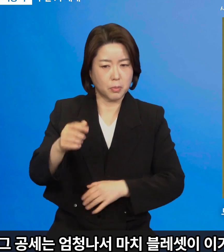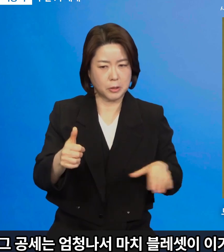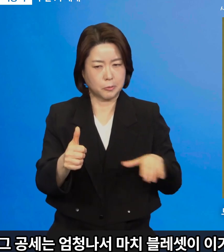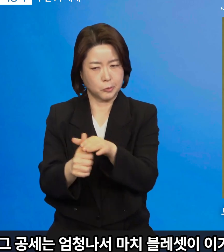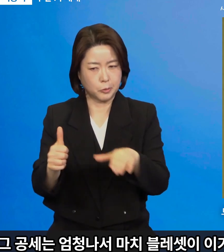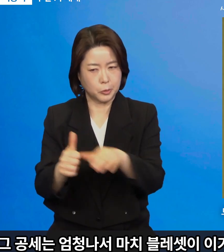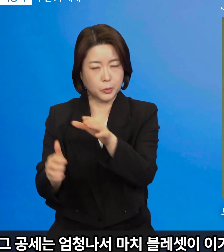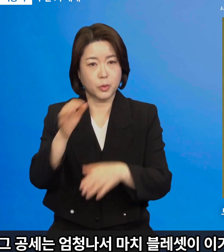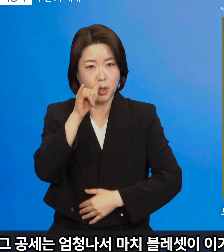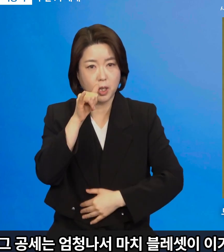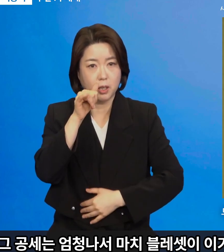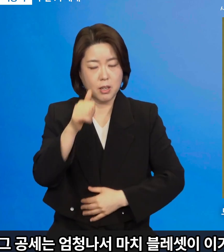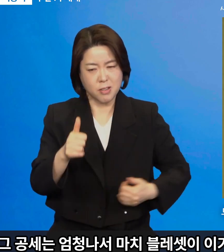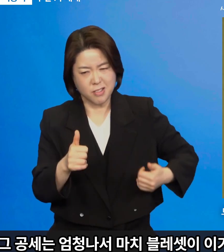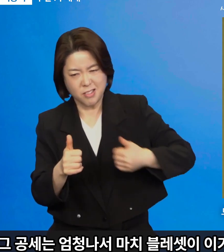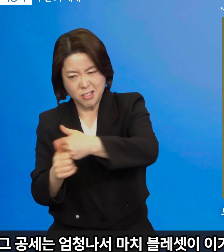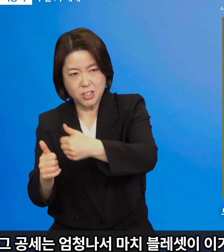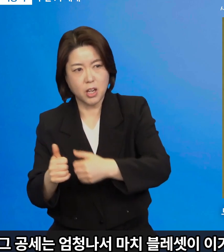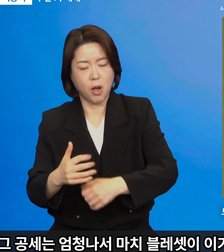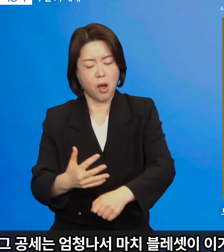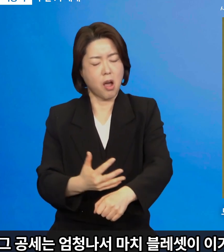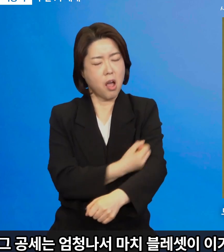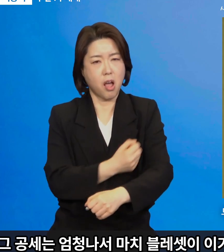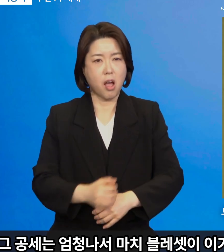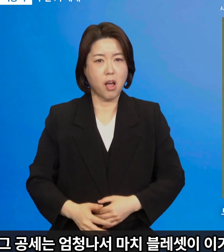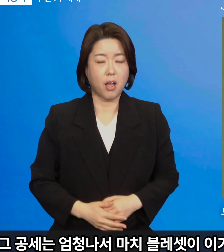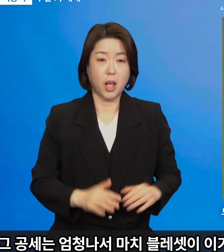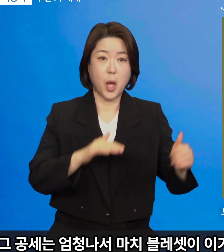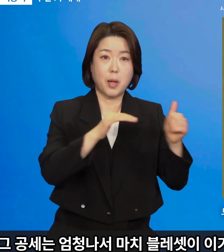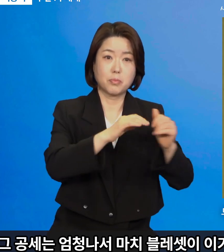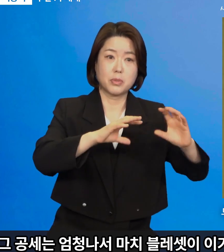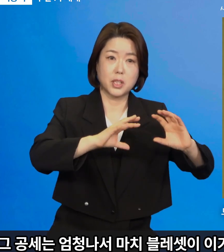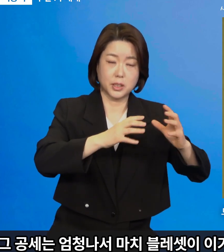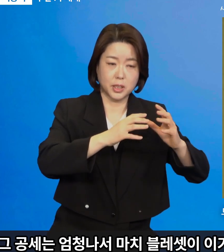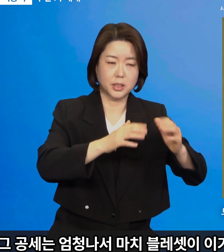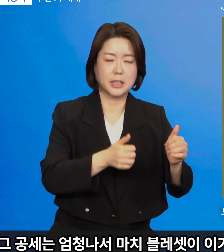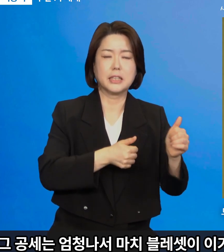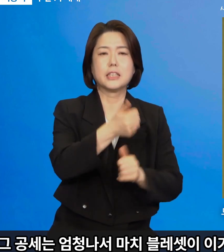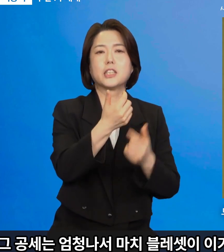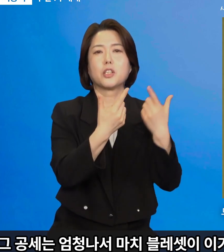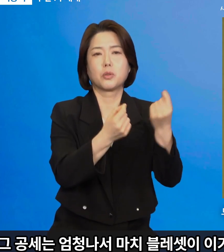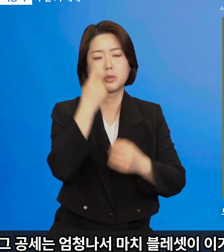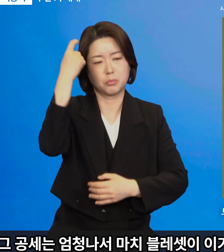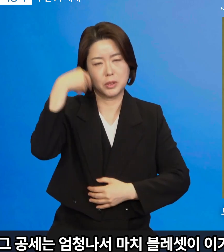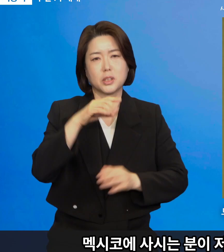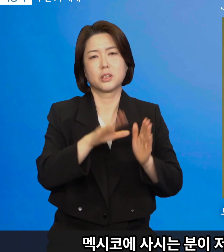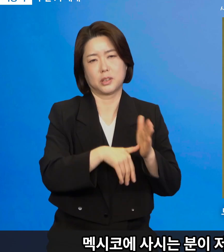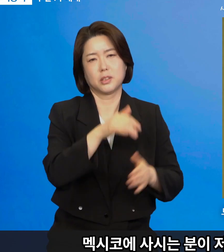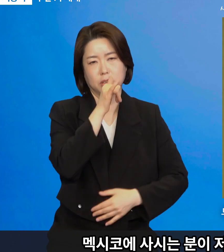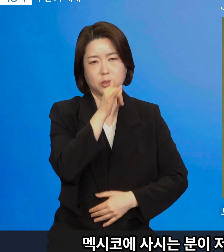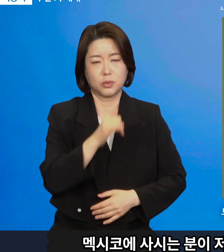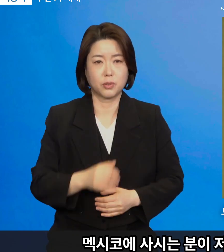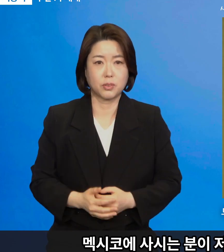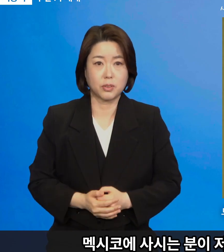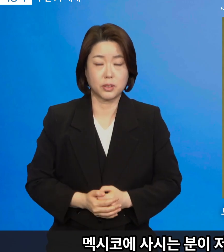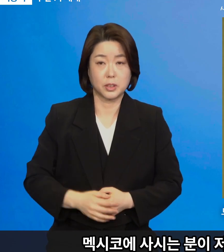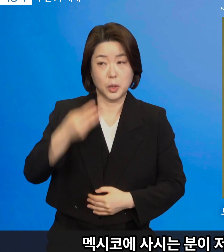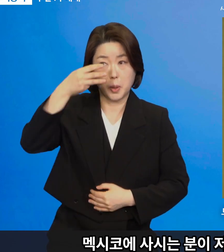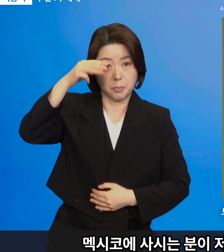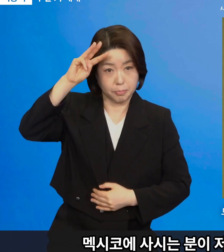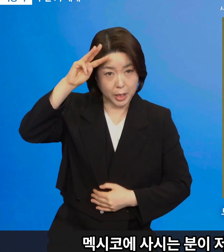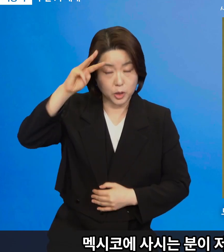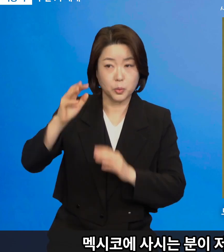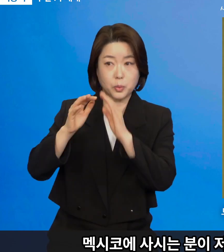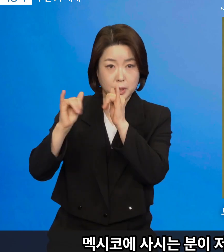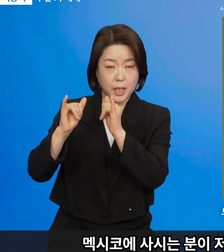그 공세는 엄청나서 마치 블레셋이 이기는 것처럼 느껴질 때가 참 많이 있어요. 멕시코에 사시는 분이 저에게